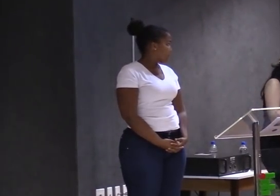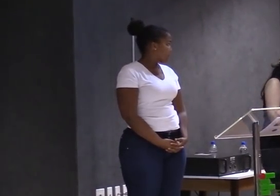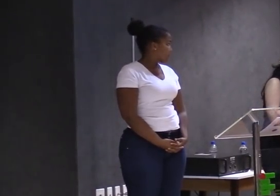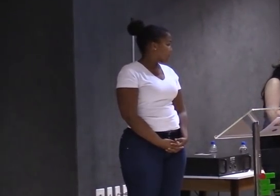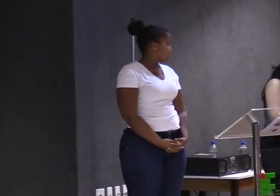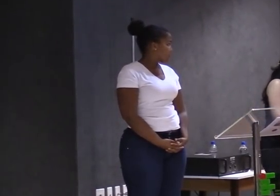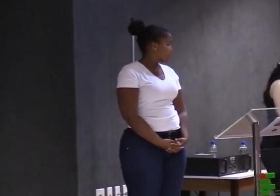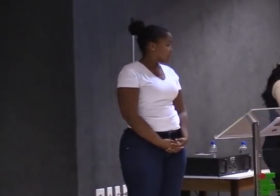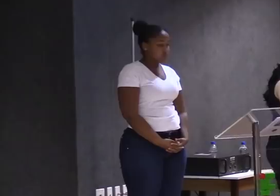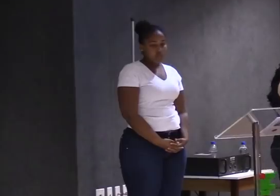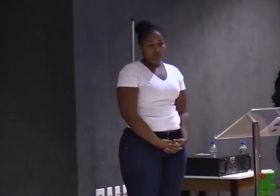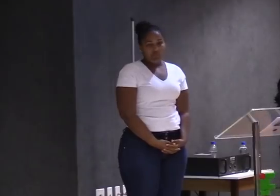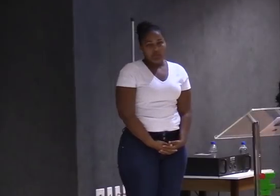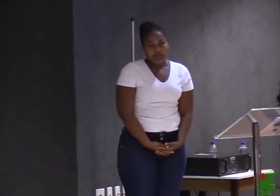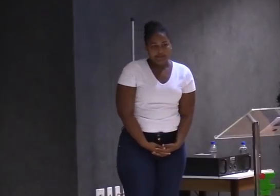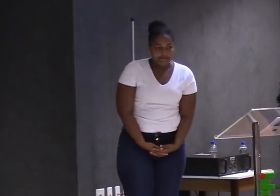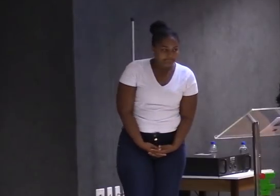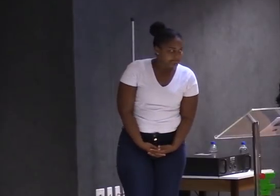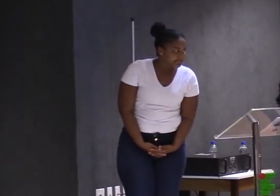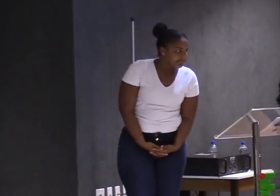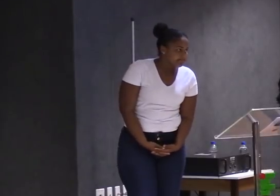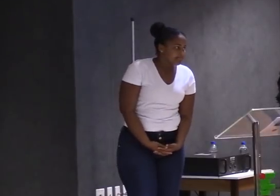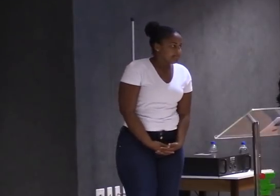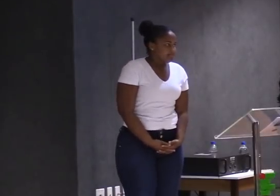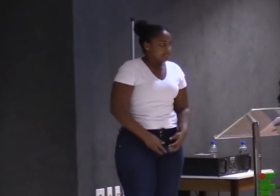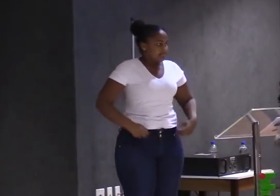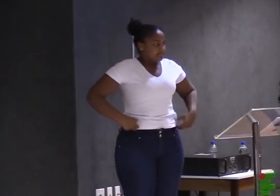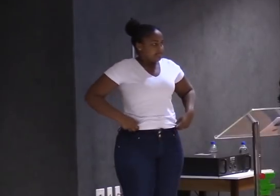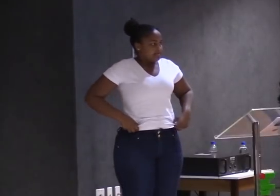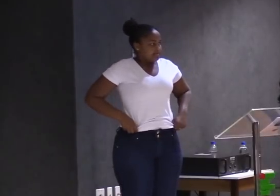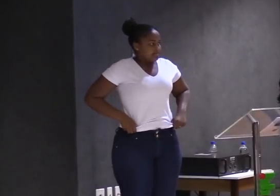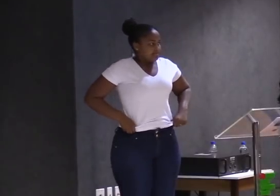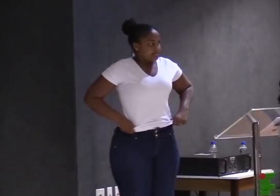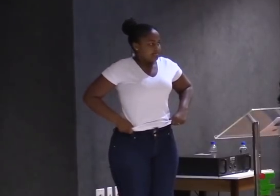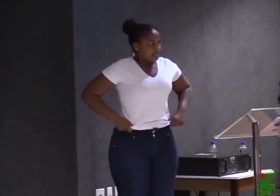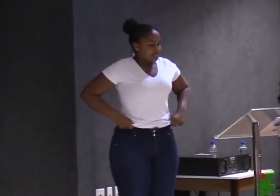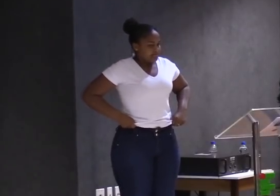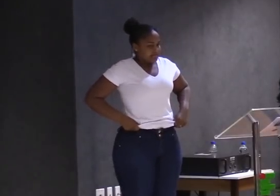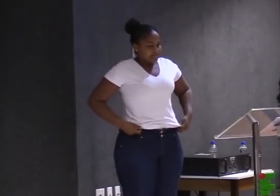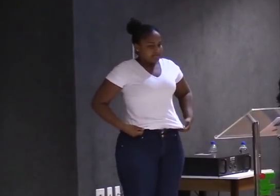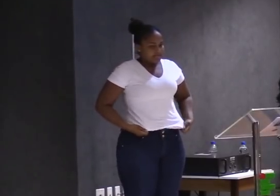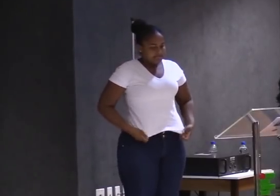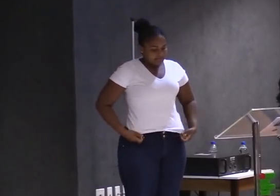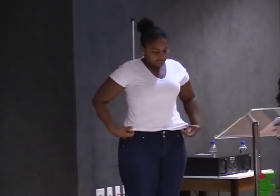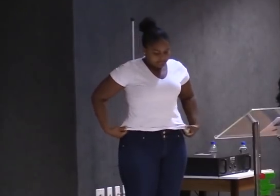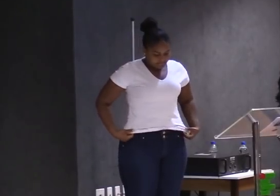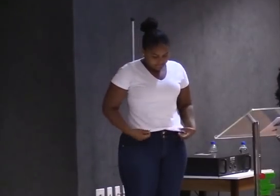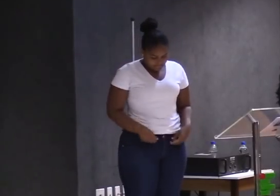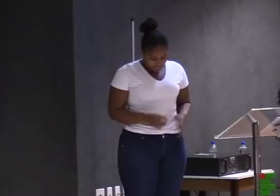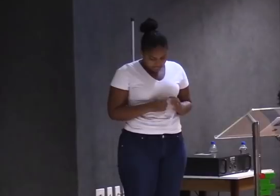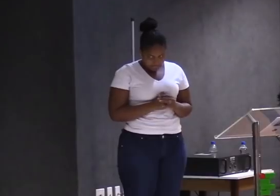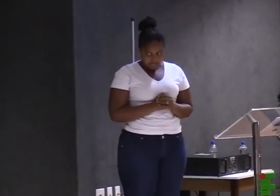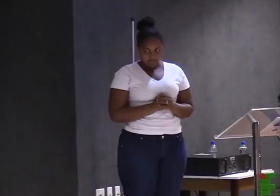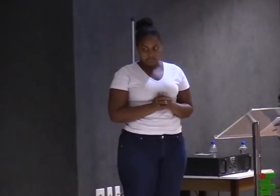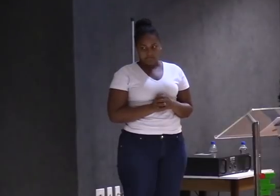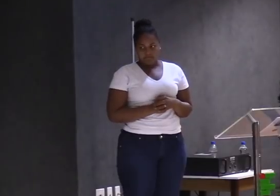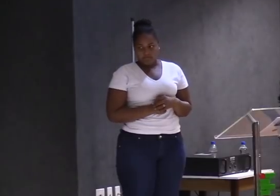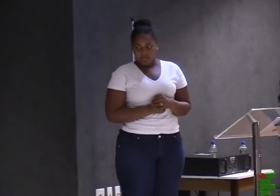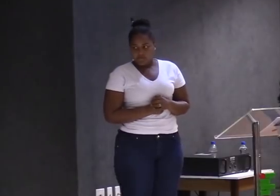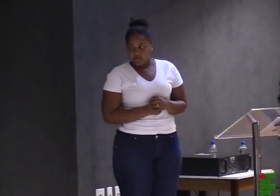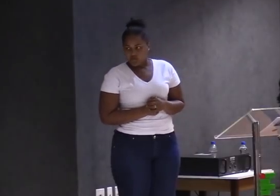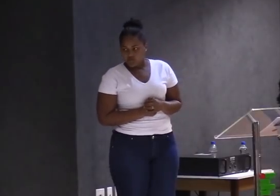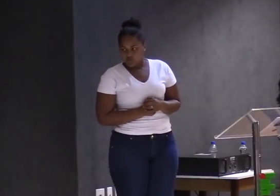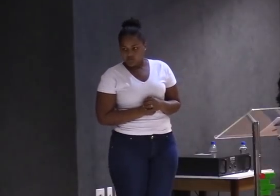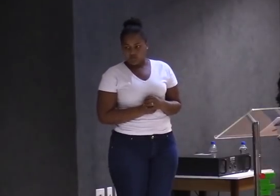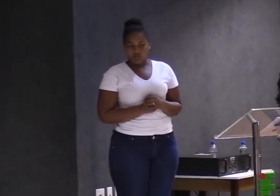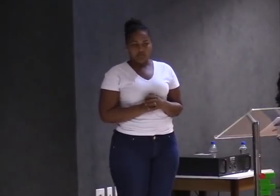So these guys were our former students, and I think this example kind of shows how important it is to